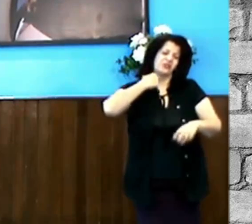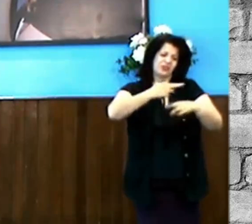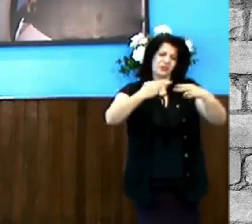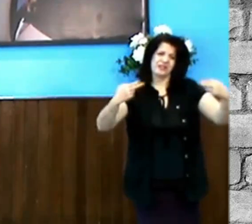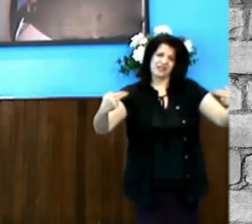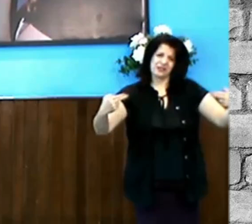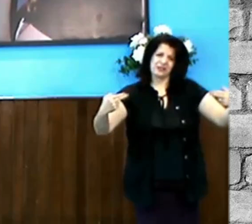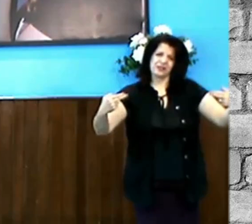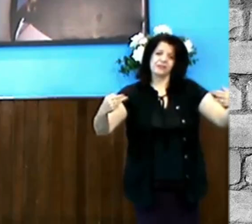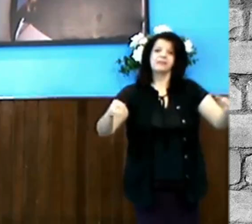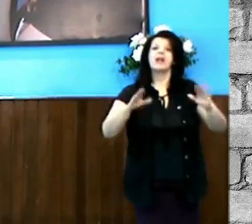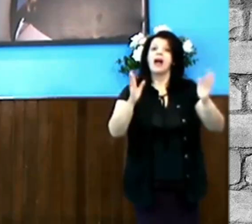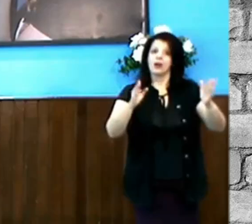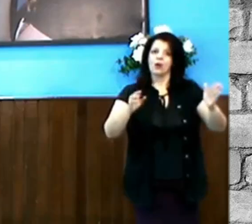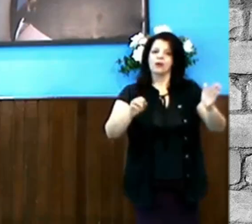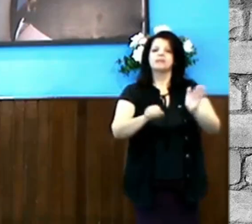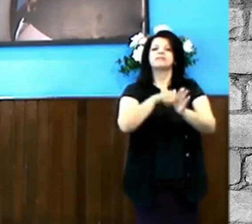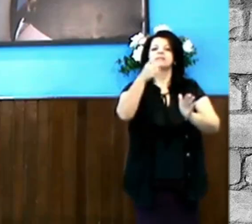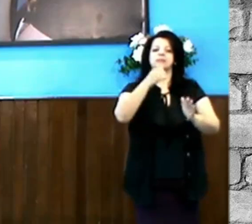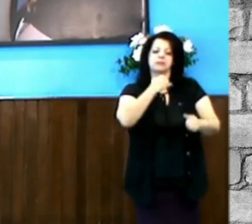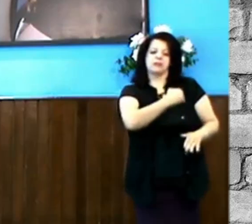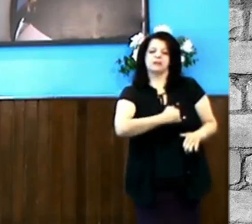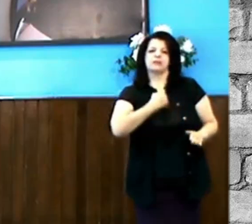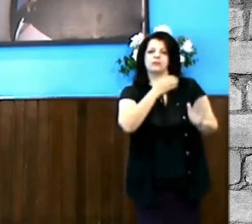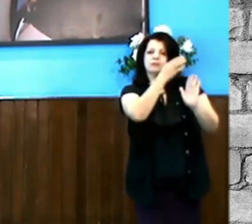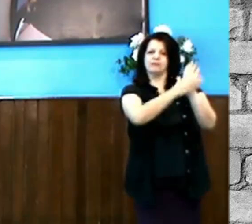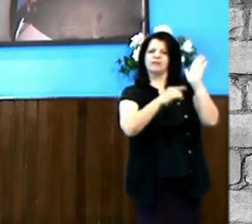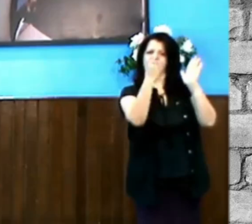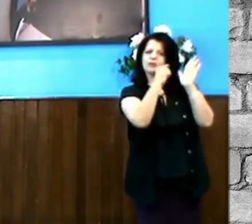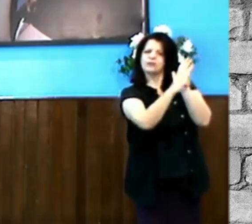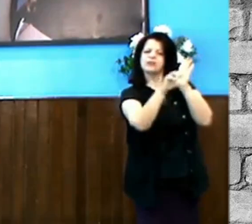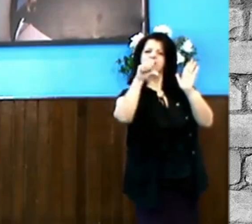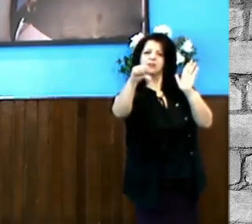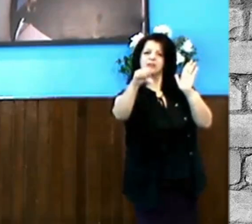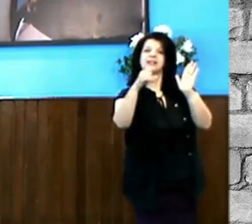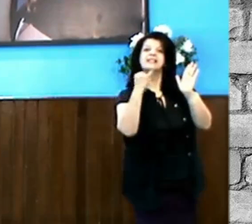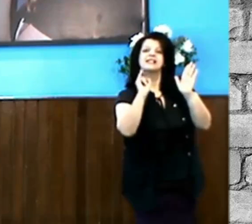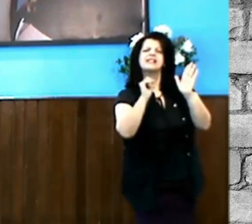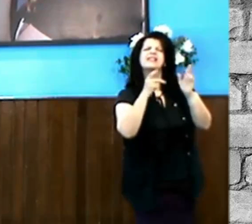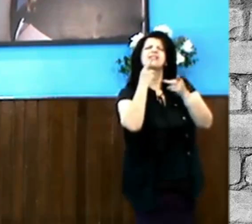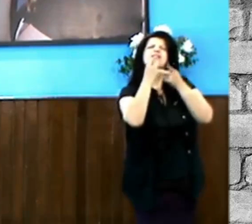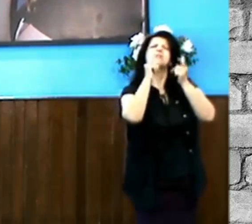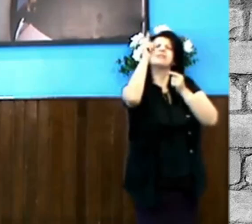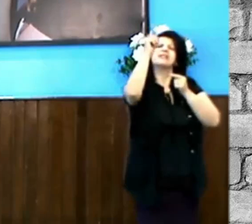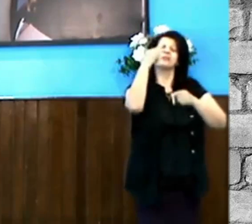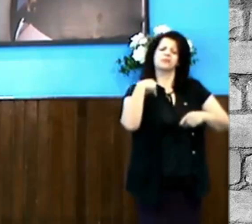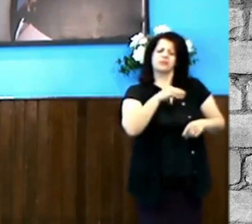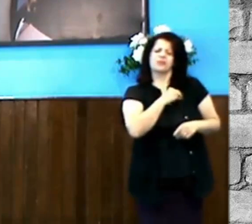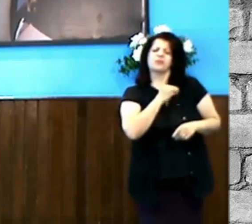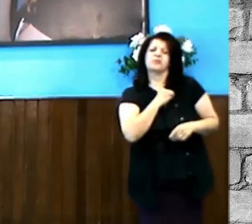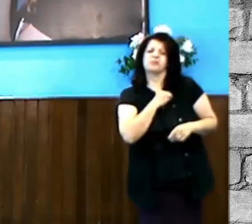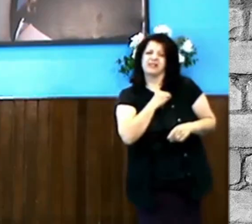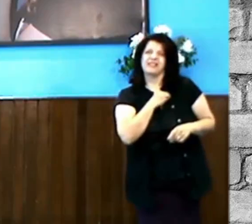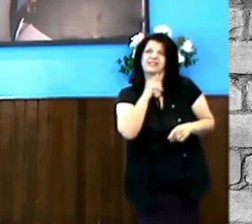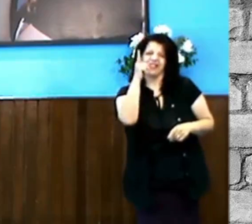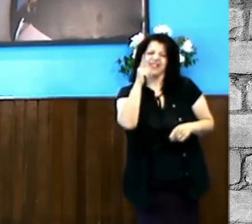de João 1,9. Se confessarmos os nossos pecados, Ele é fiel e justo para perdoar os pecados e para nos purificar de